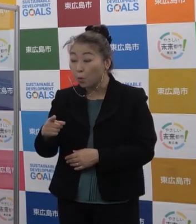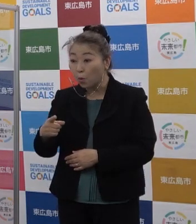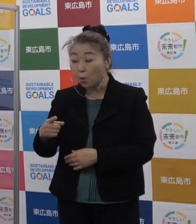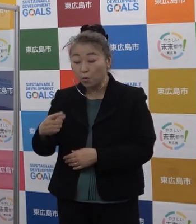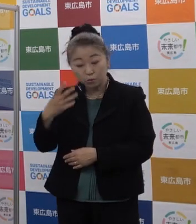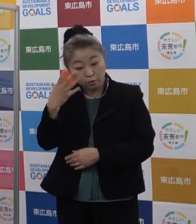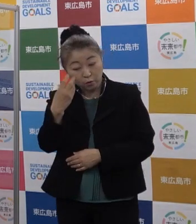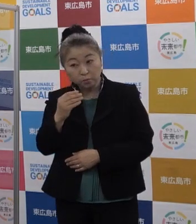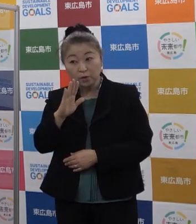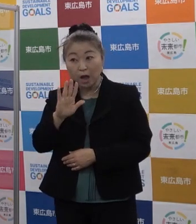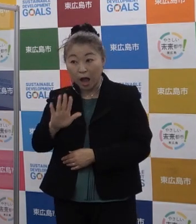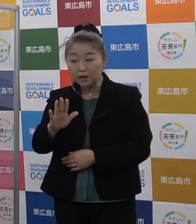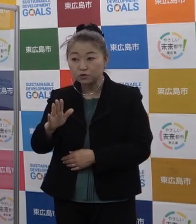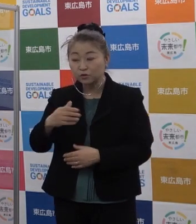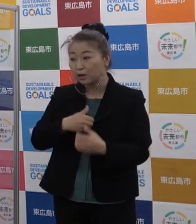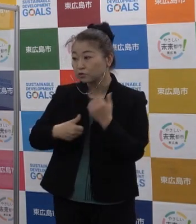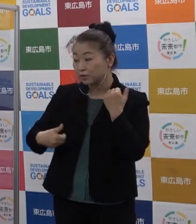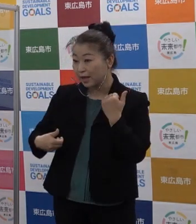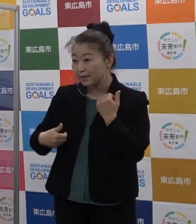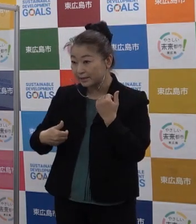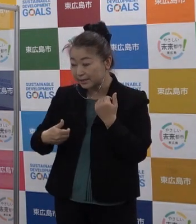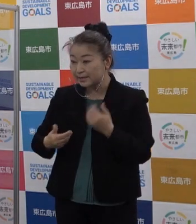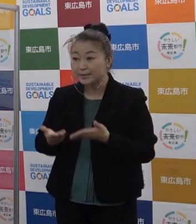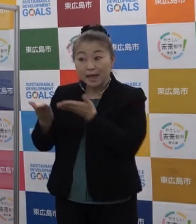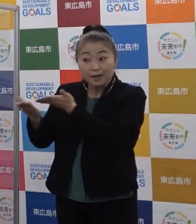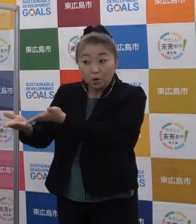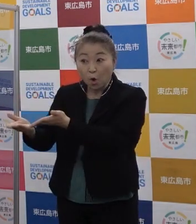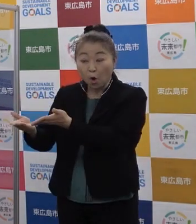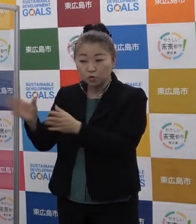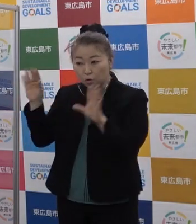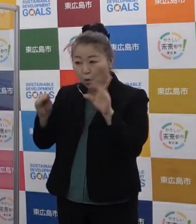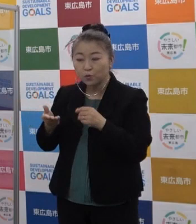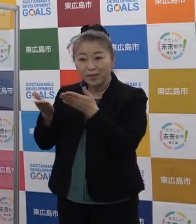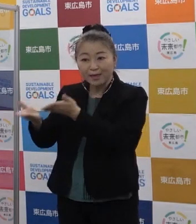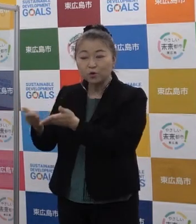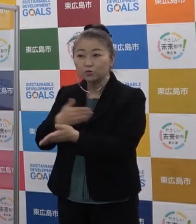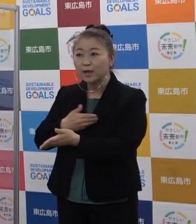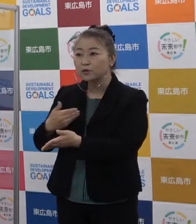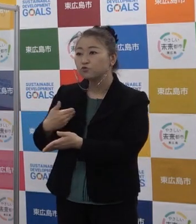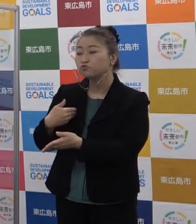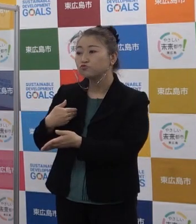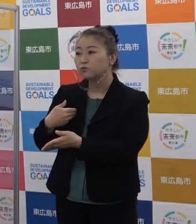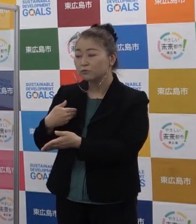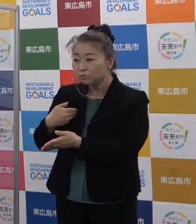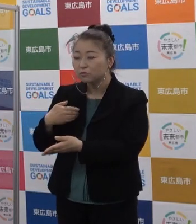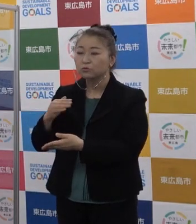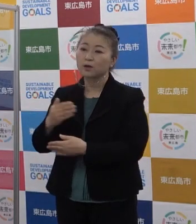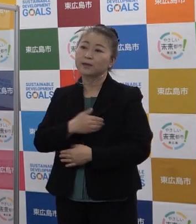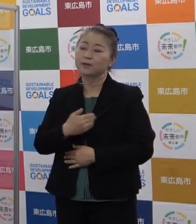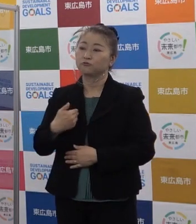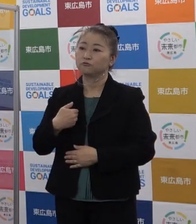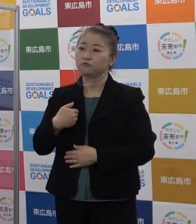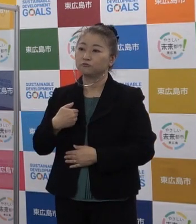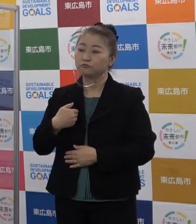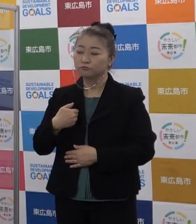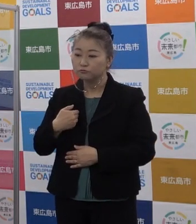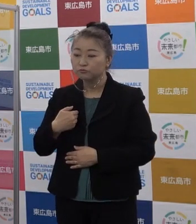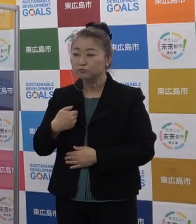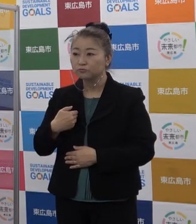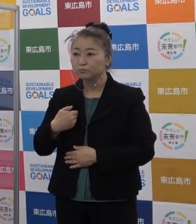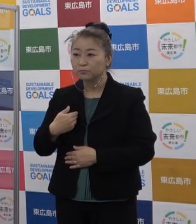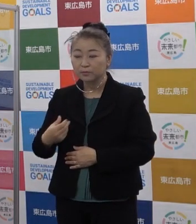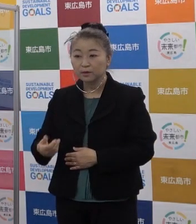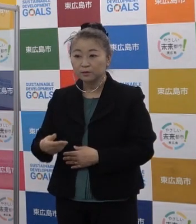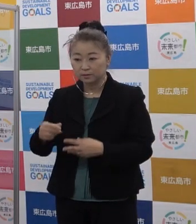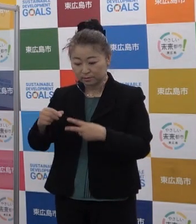ある学生に提供するような仕組みも、これを使うことによってできるというようなことになります。それからユースポー